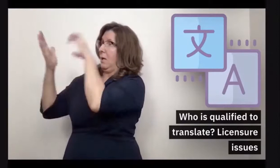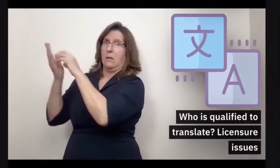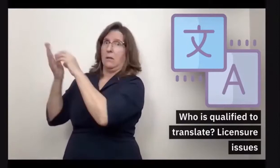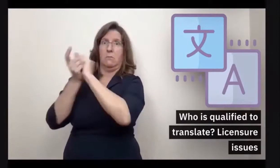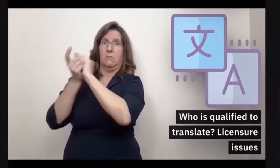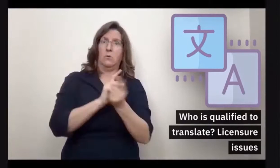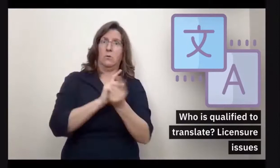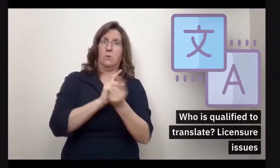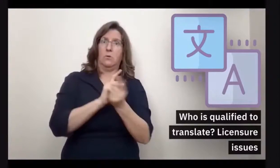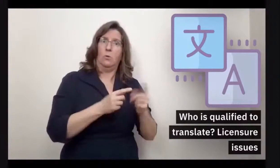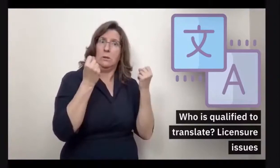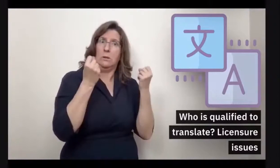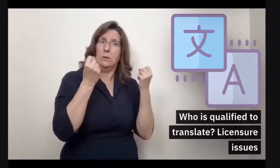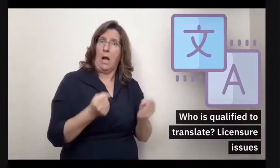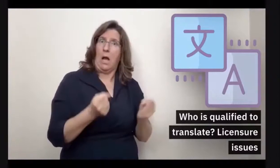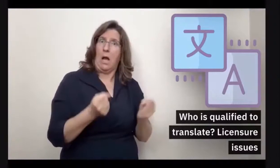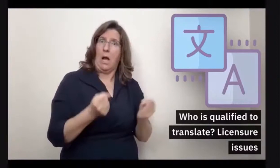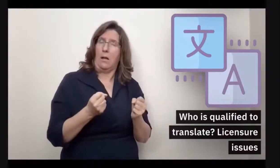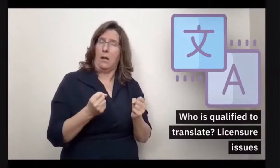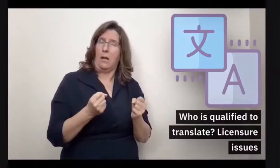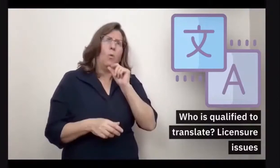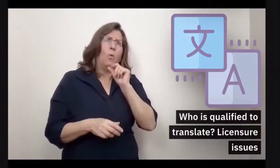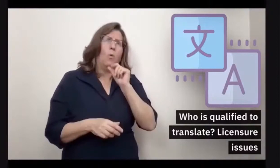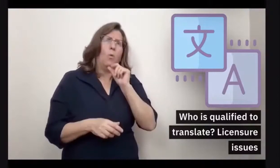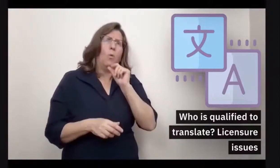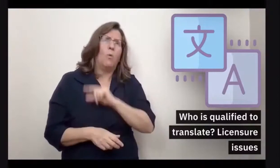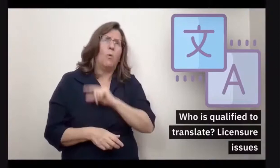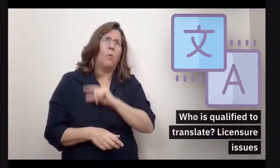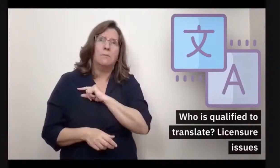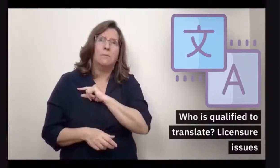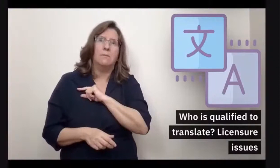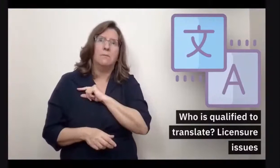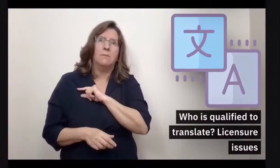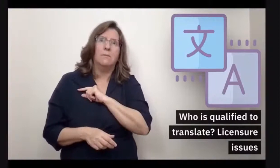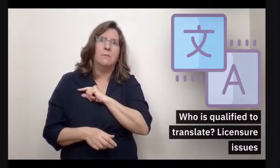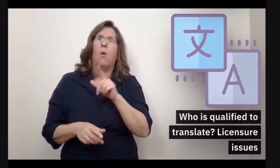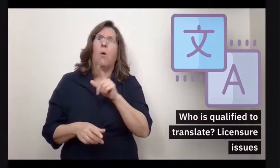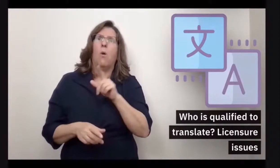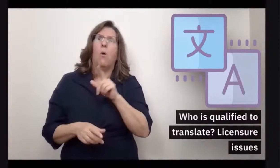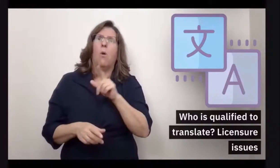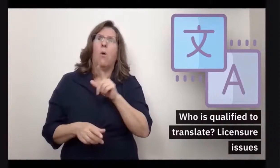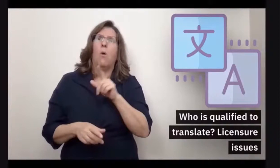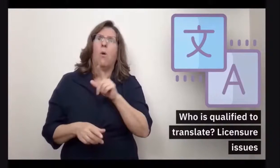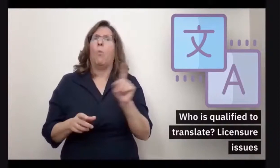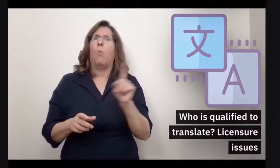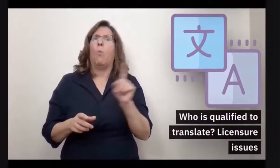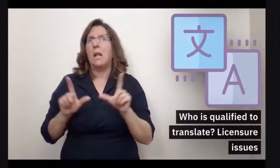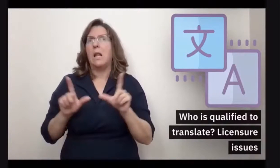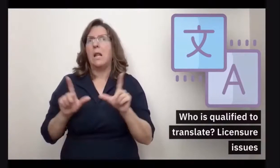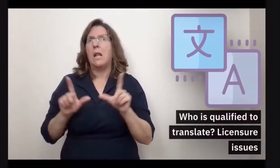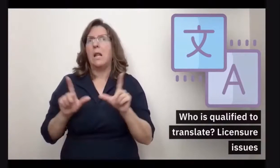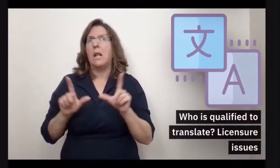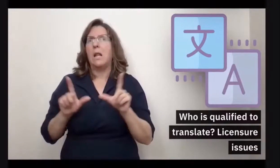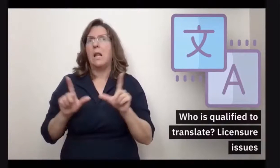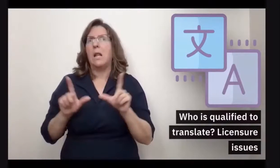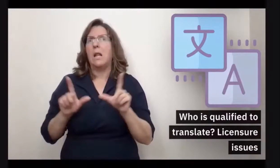Otro aspecto a considerar es cómo se va a pagar el trabajo de traducción. Esos gastos de